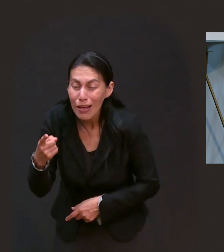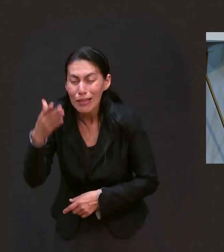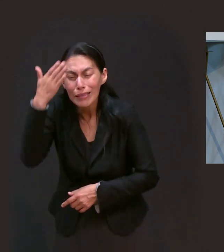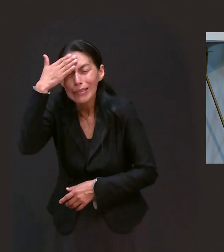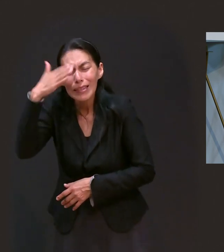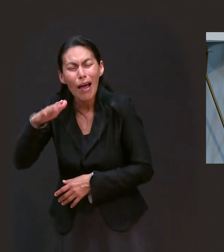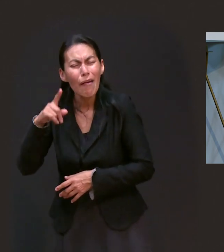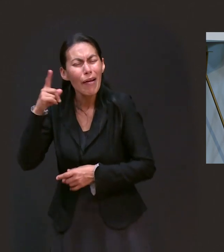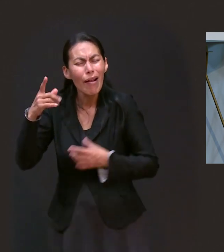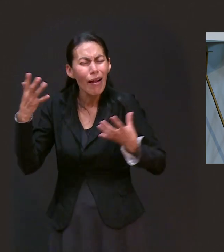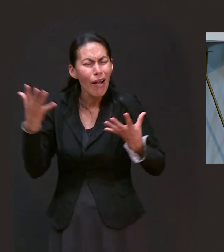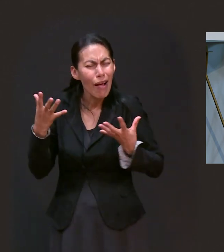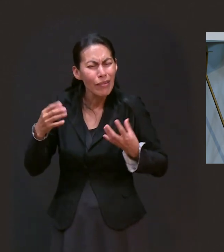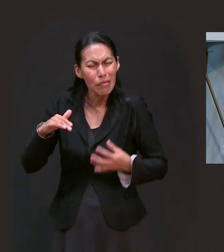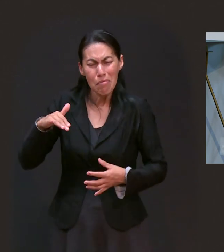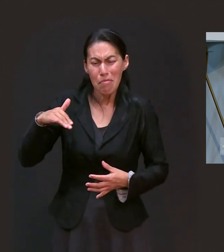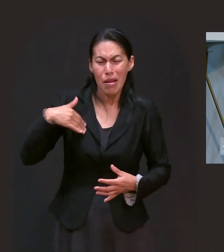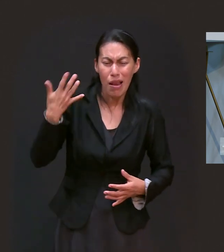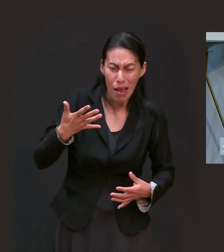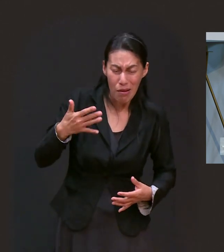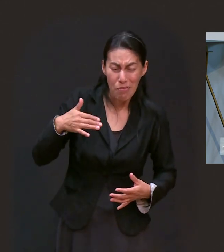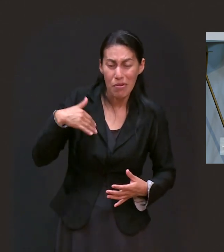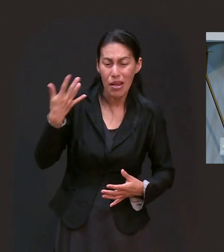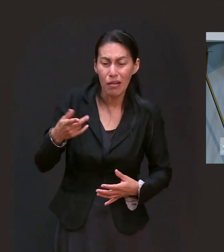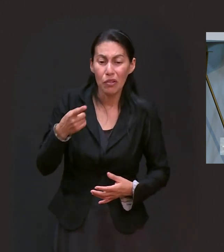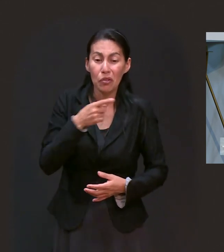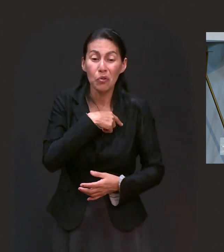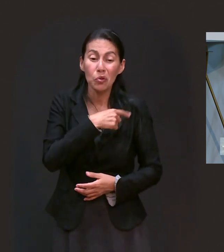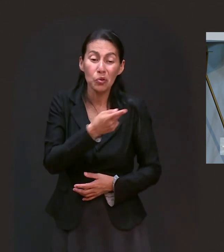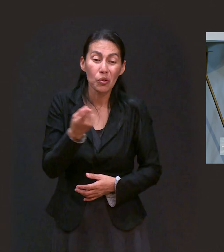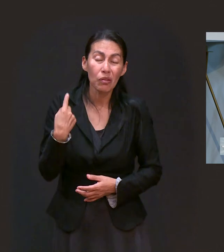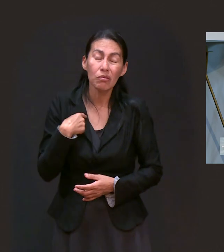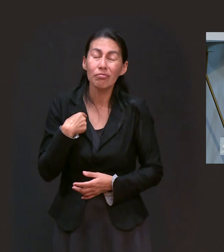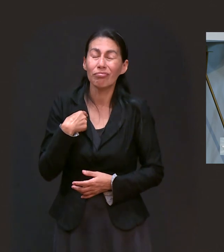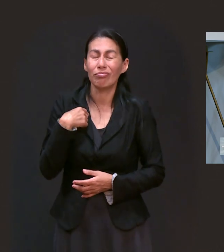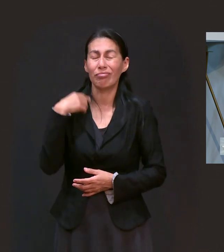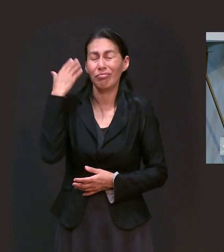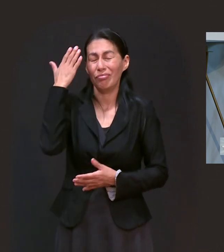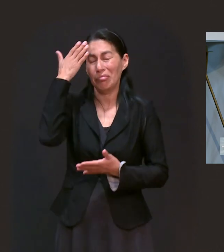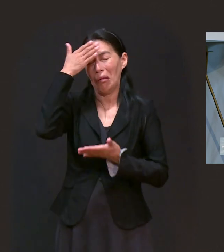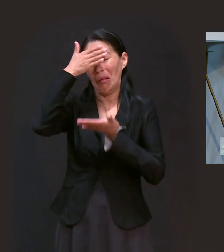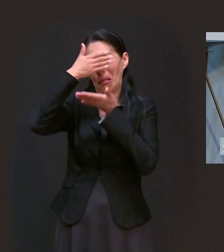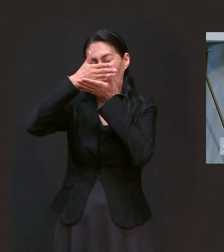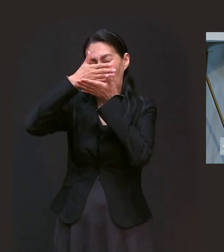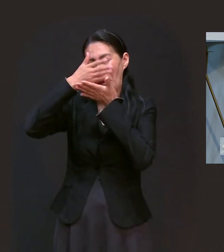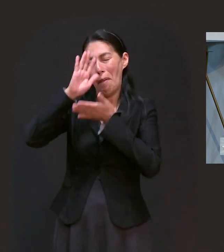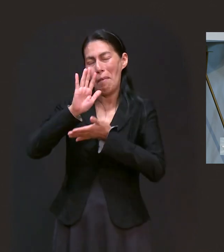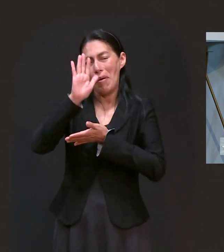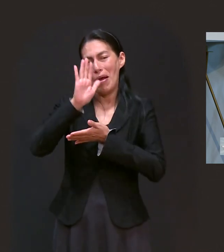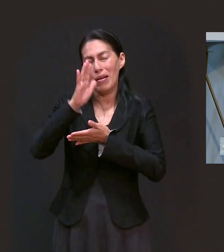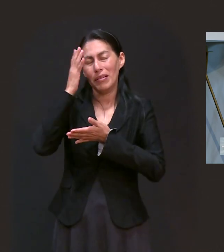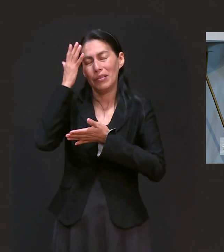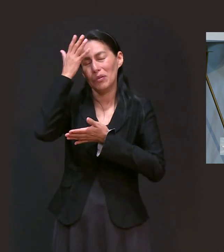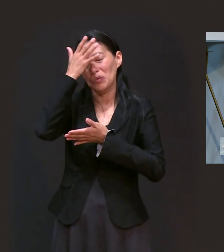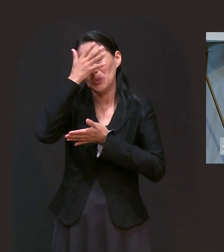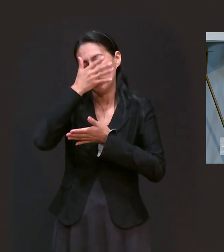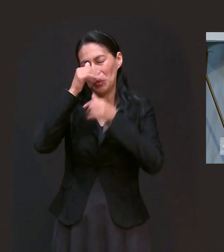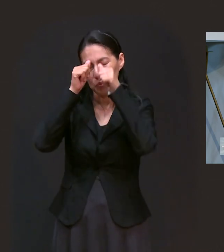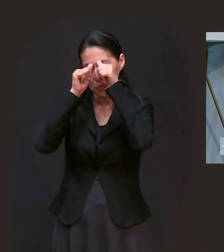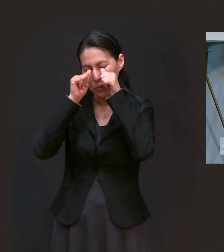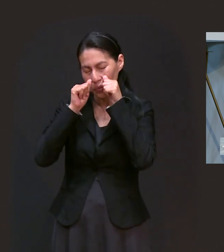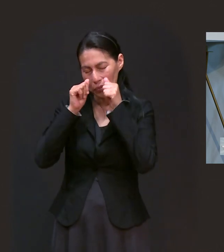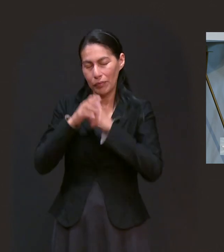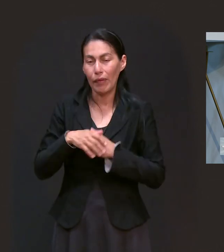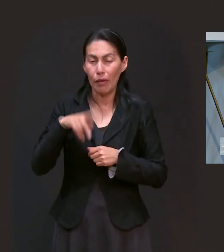dios abre tiene mil posibilidades donde no vemos ninguna pero todo debe ser llevado a dios en